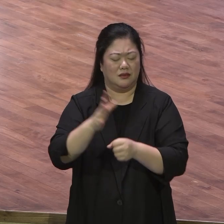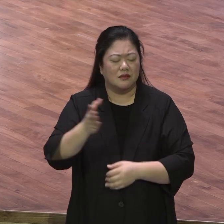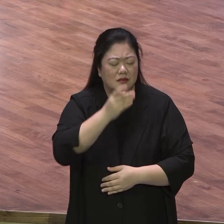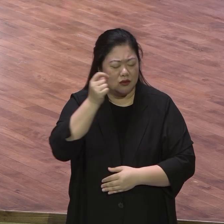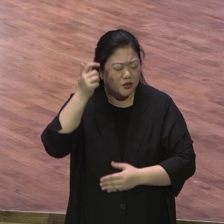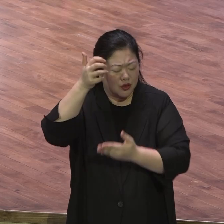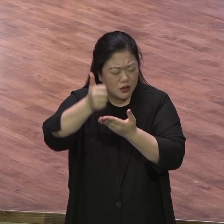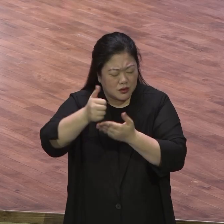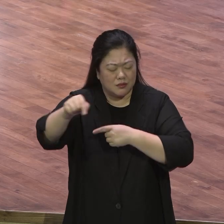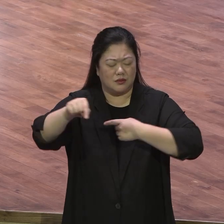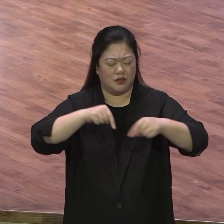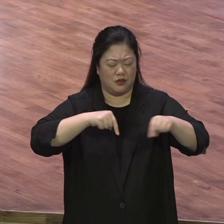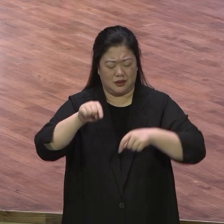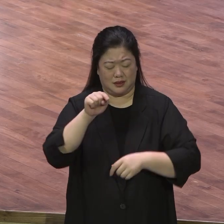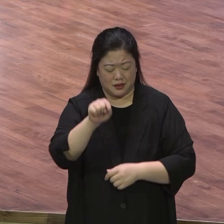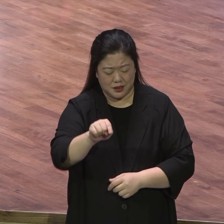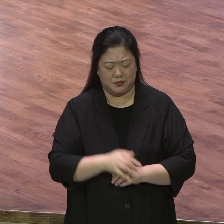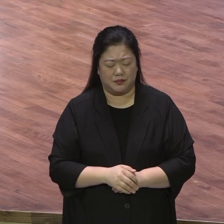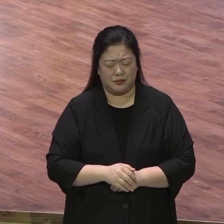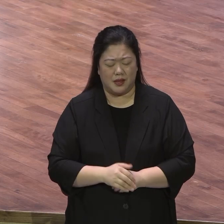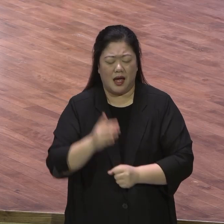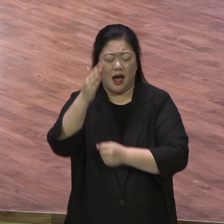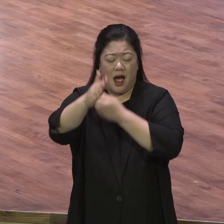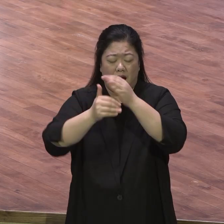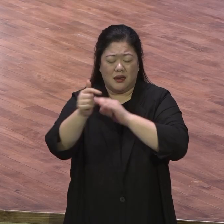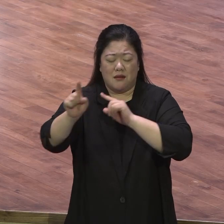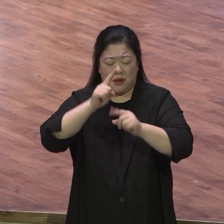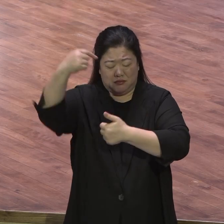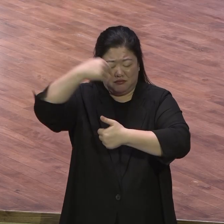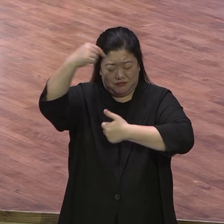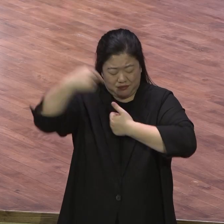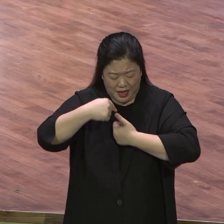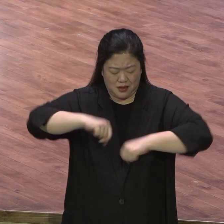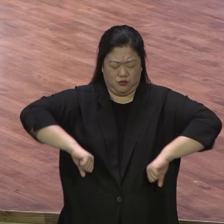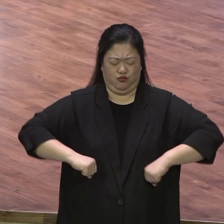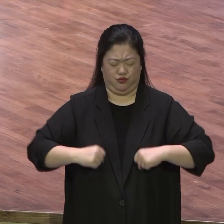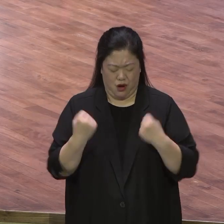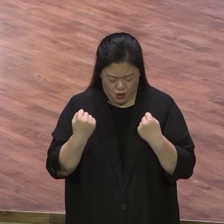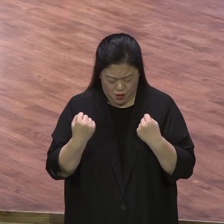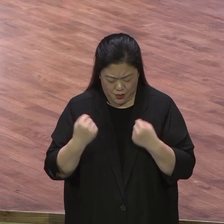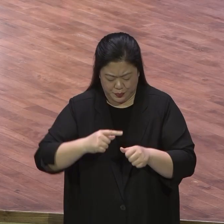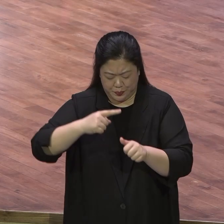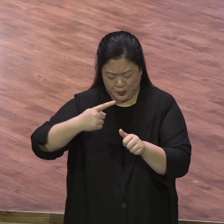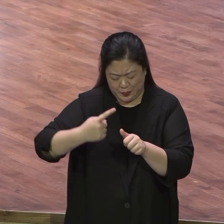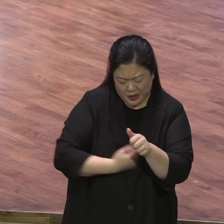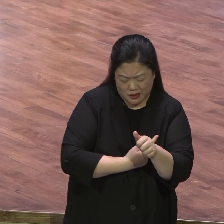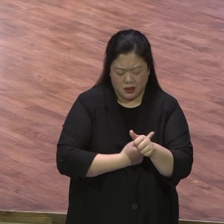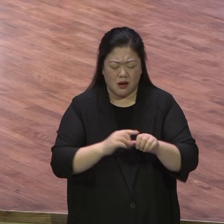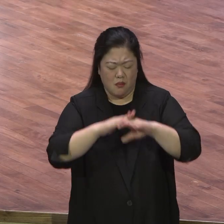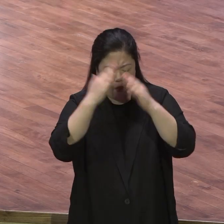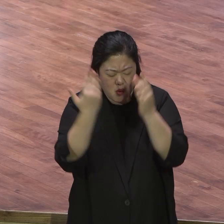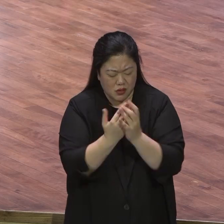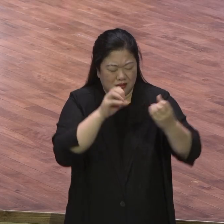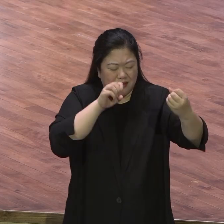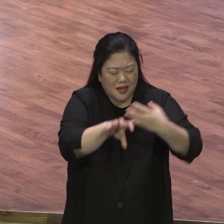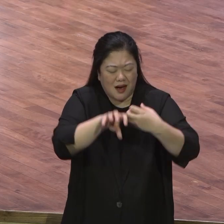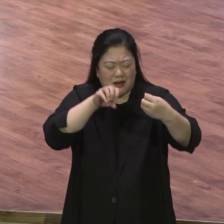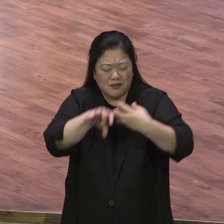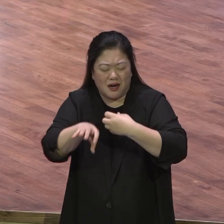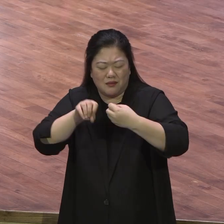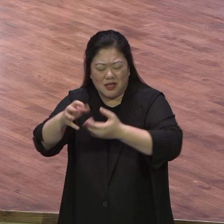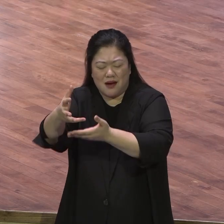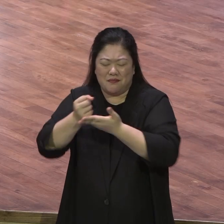역사심이 하나님의 말씀에 절대 순종하며 절대적인 이 순종 속에 일어나는 모든 응답들을 받아